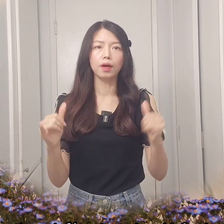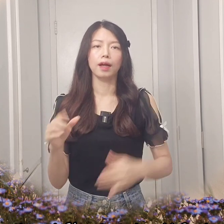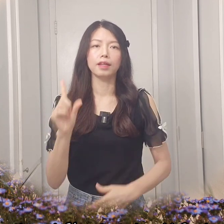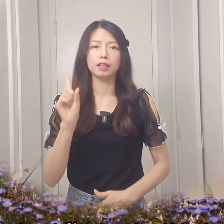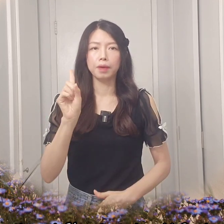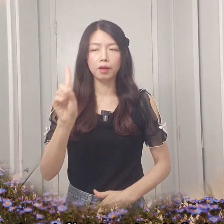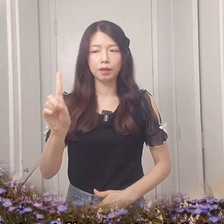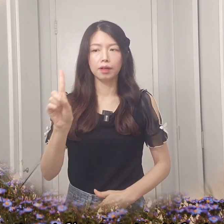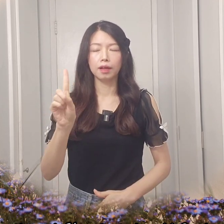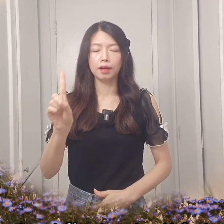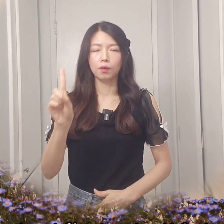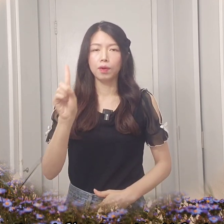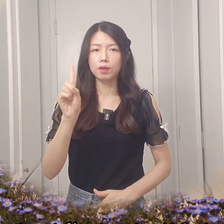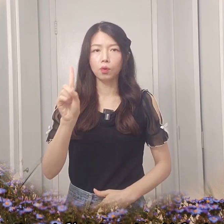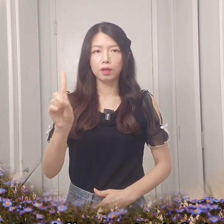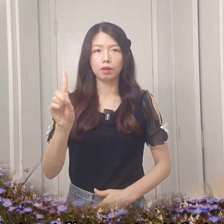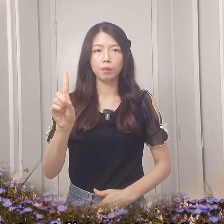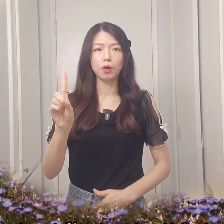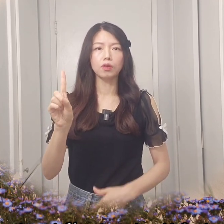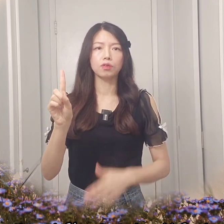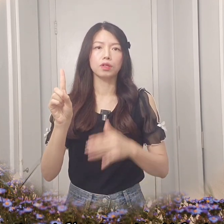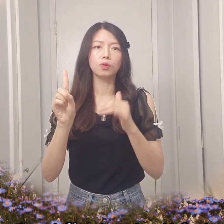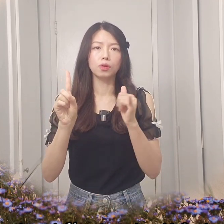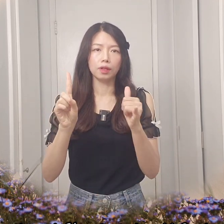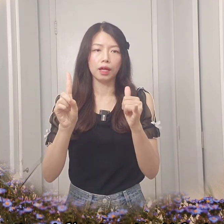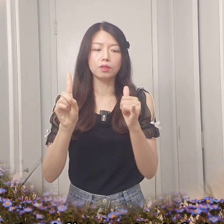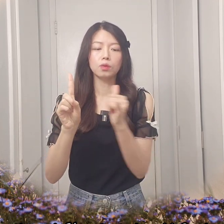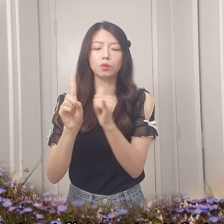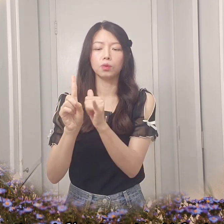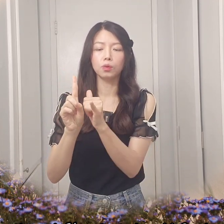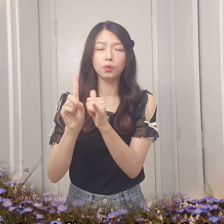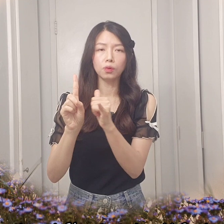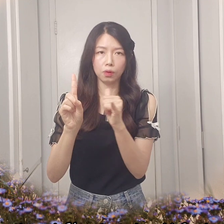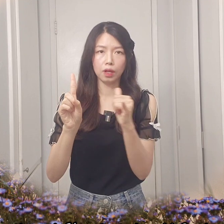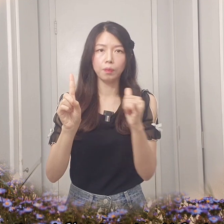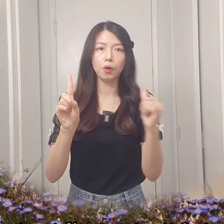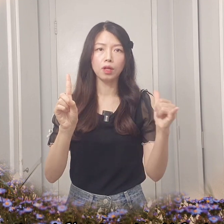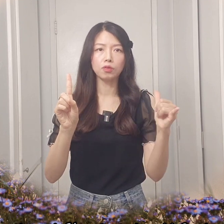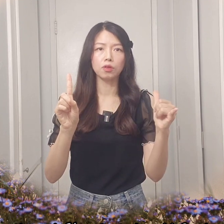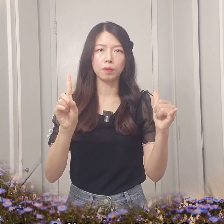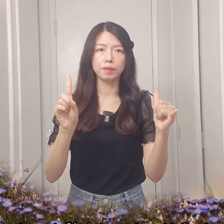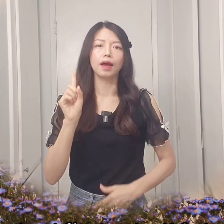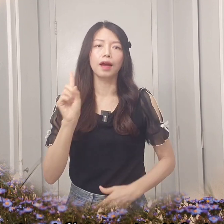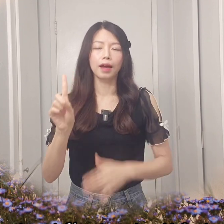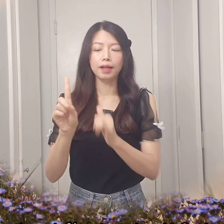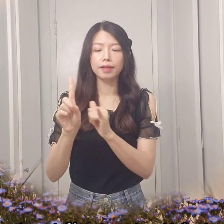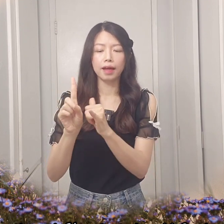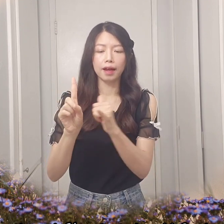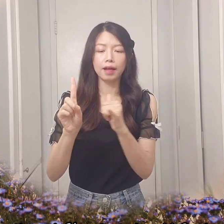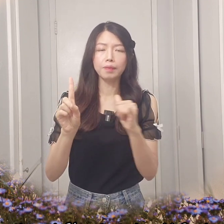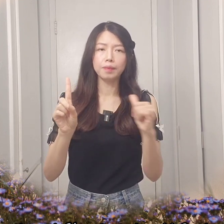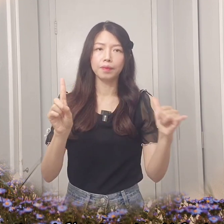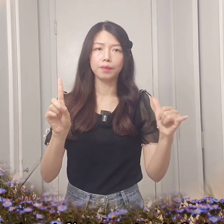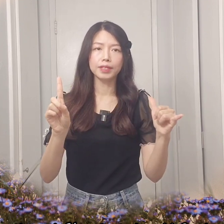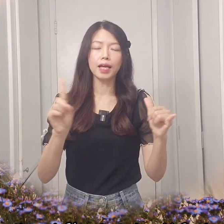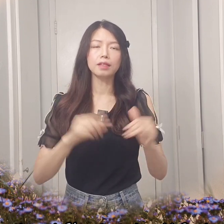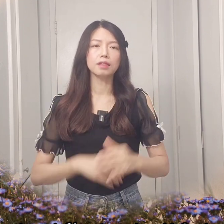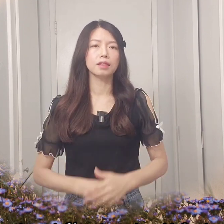되고 아니시면 왼손을 이렇게 표현해 주시고 다른 손으로 이렇게 표현해 주셔도 됩니다. 한